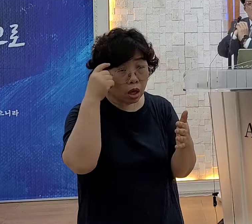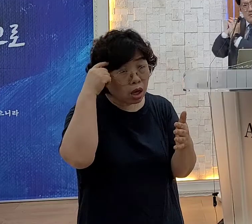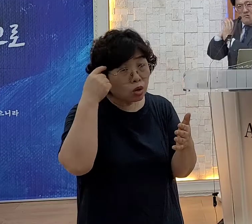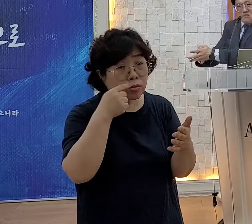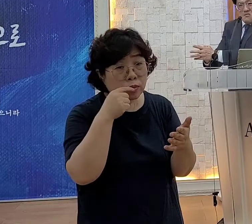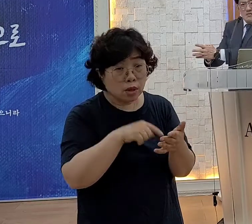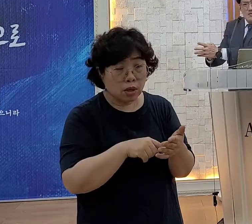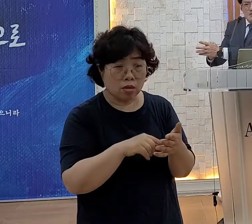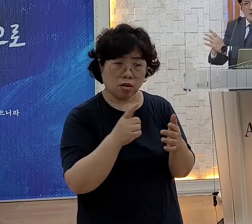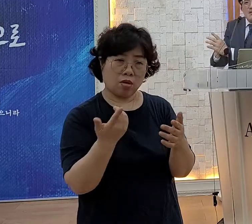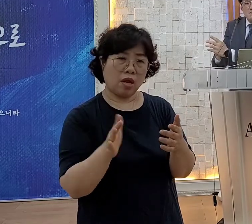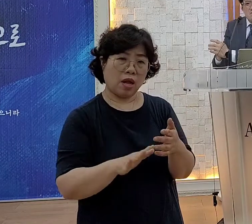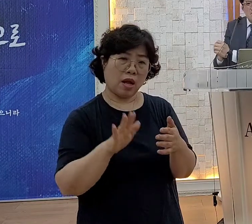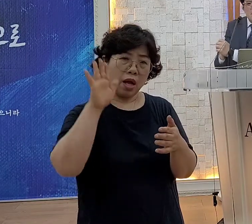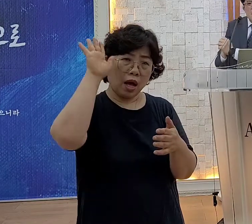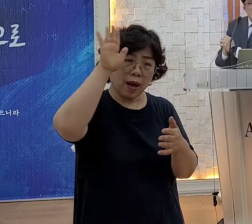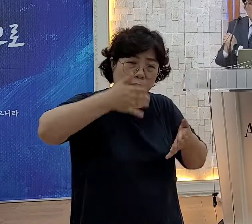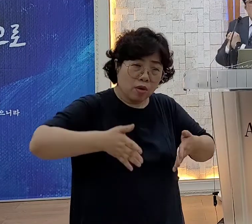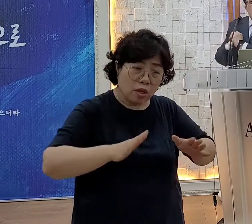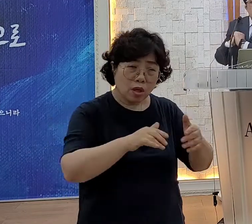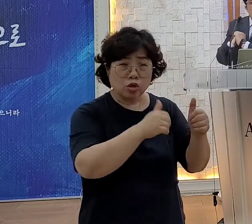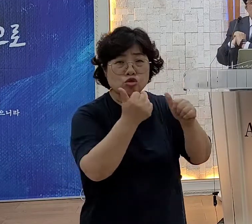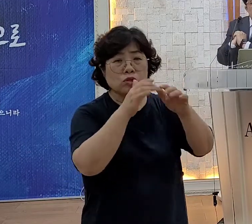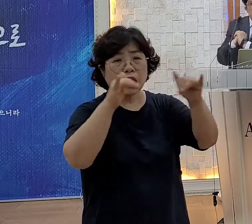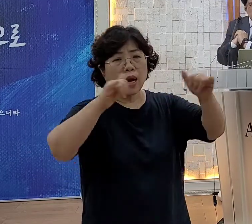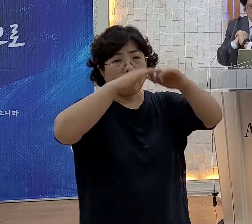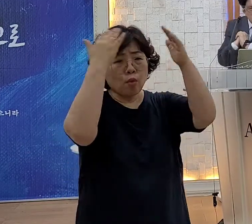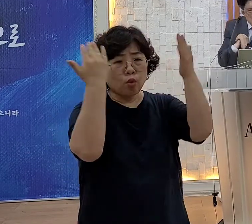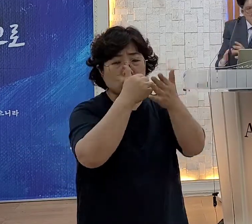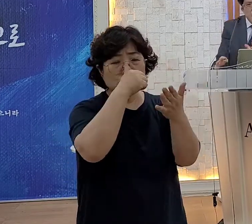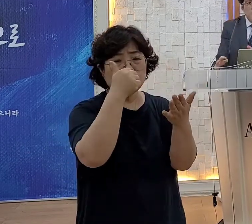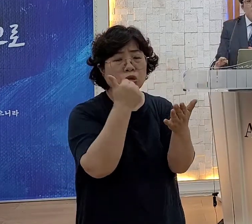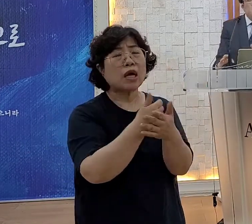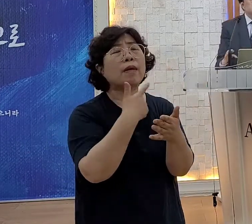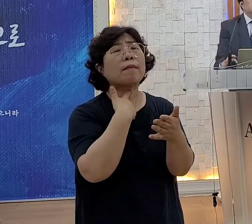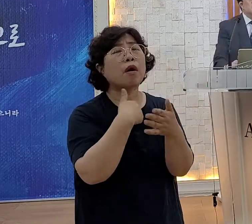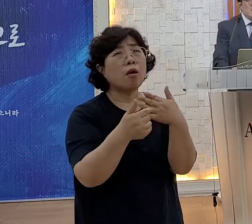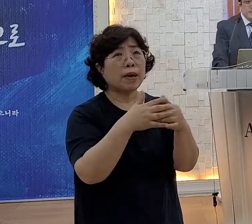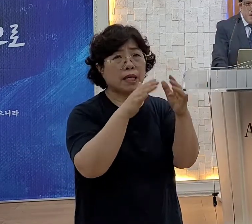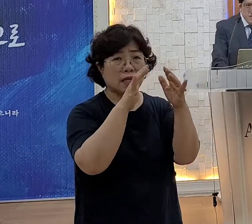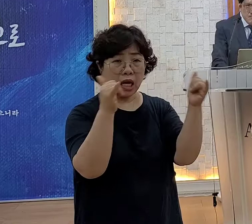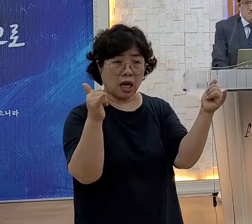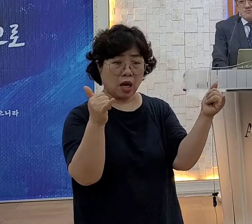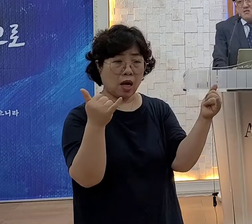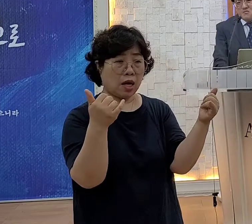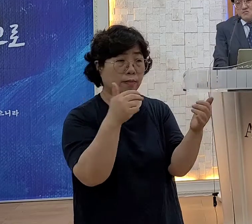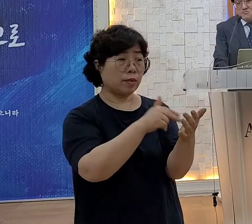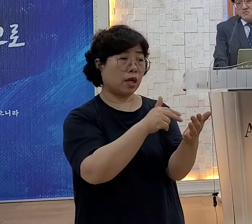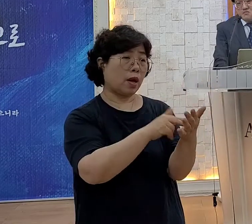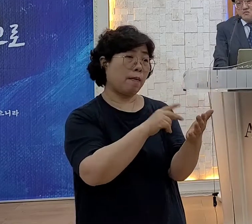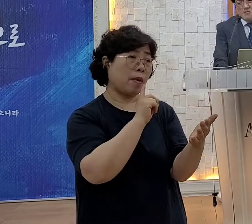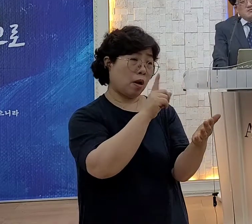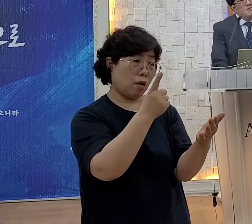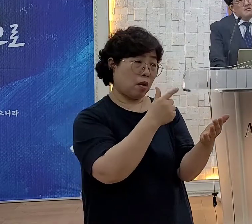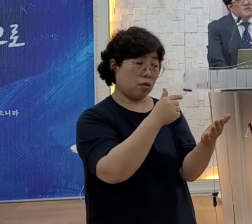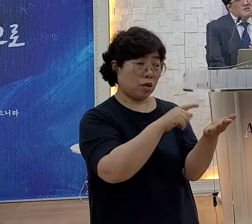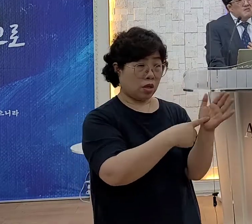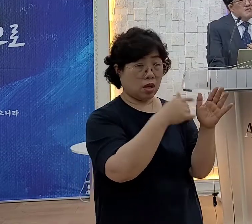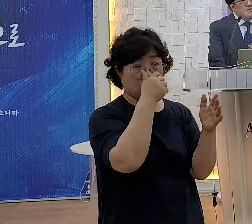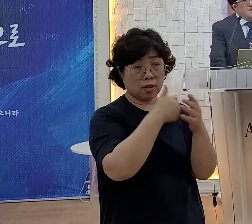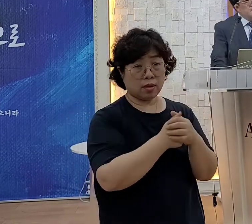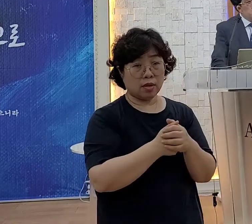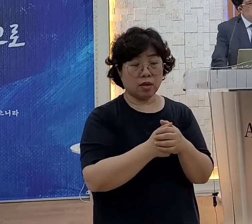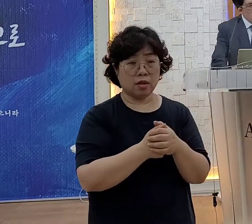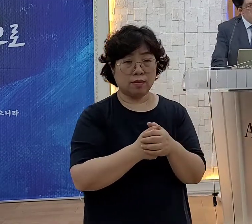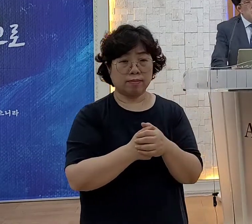앞으로 태어날 모든 인간도 이미 죄 가운데 죄를 범했다라고 성경은 말씀하고 있다는 것입니다. 저는 이래서